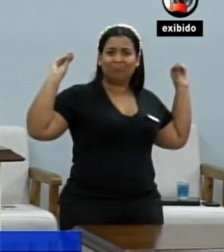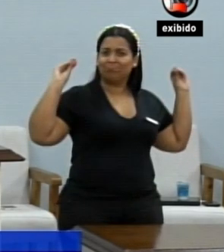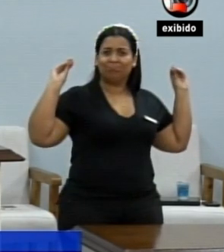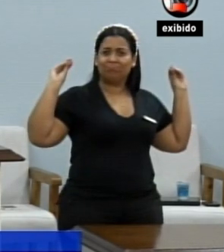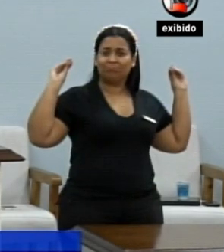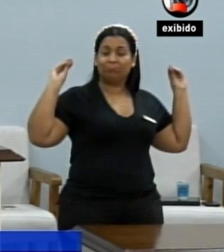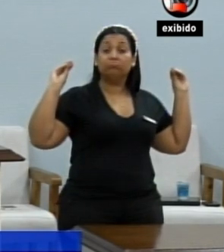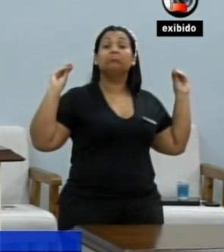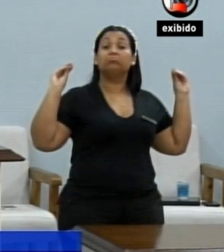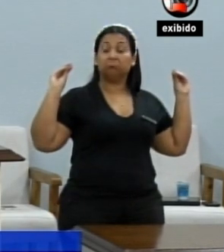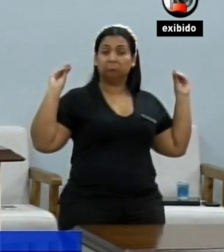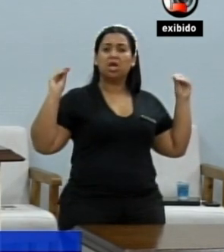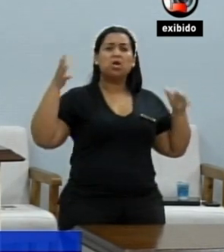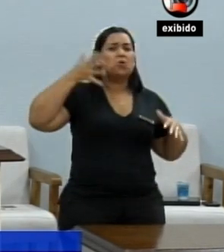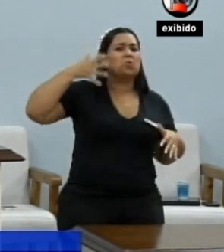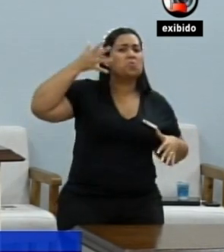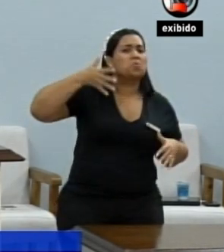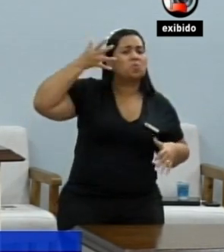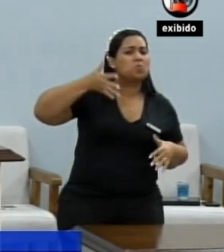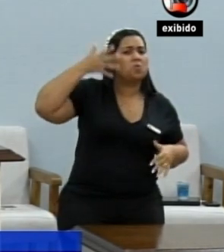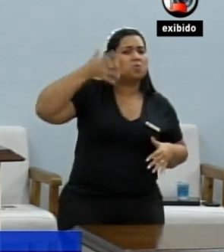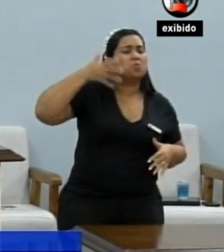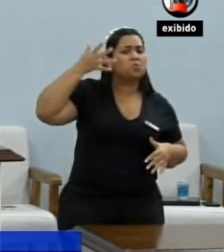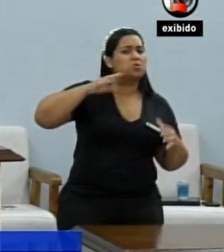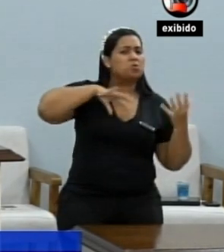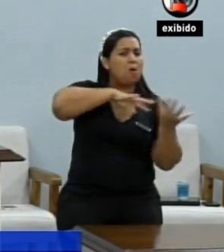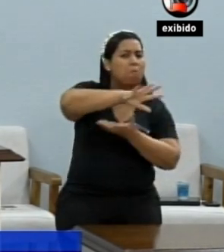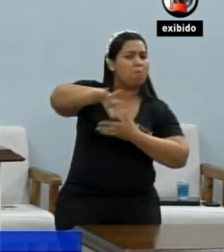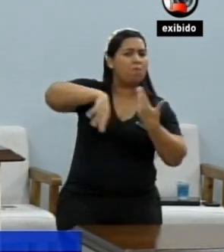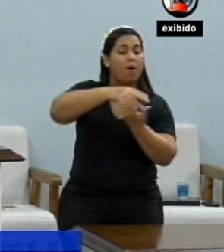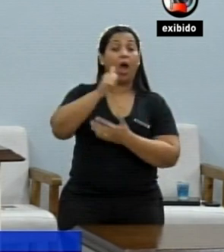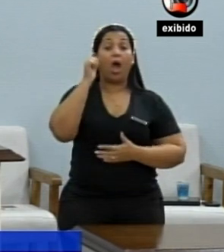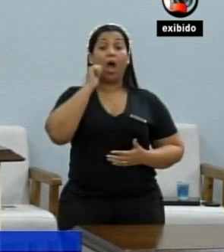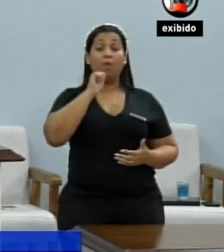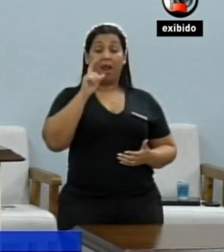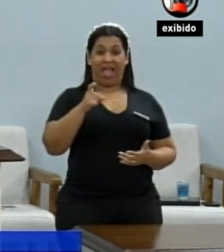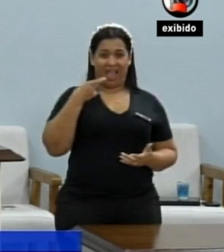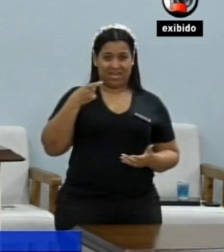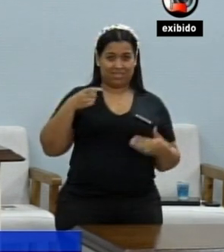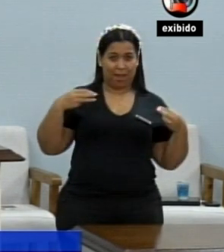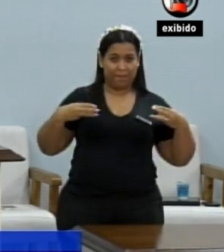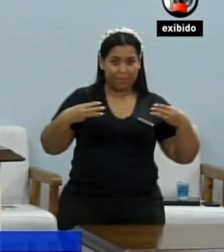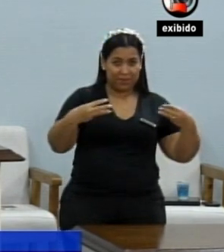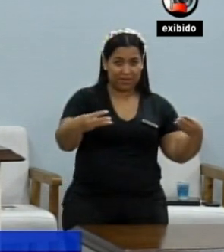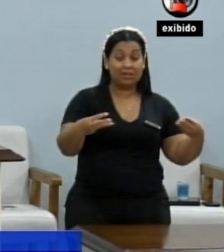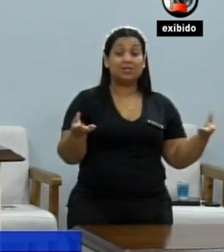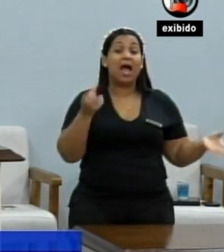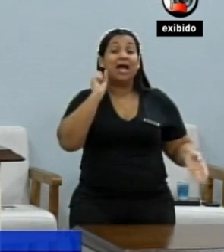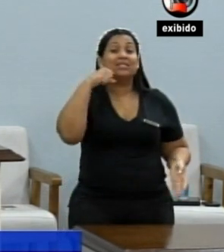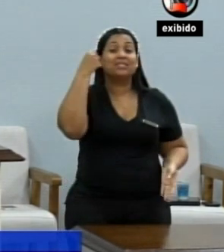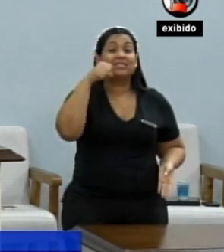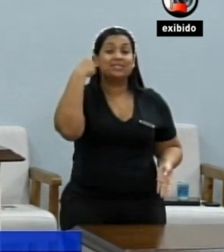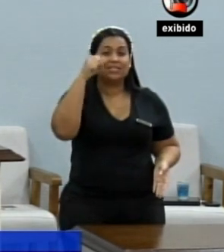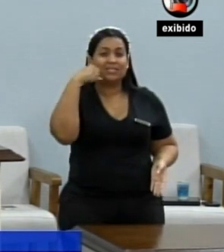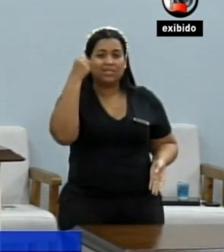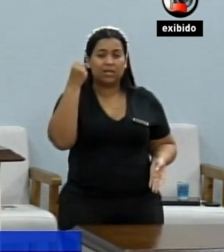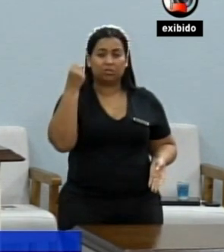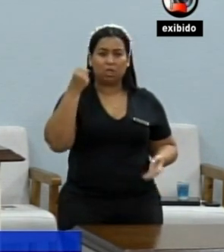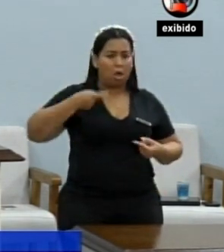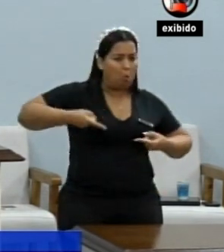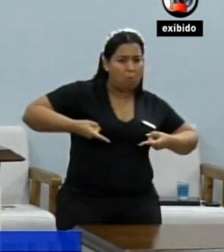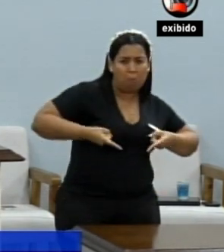período. Com um discurso reacionário, a ex-ministra e, infelizmente, agora a senadora Damares,